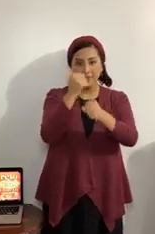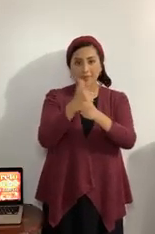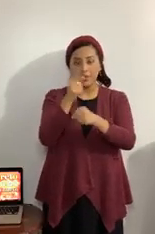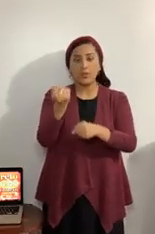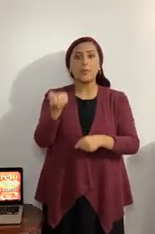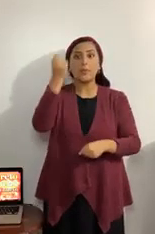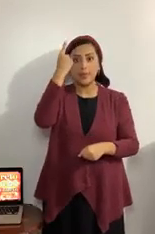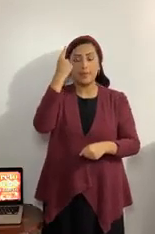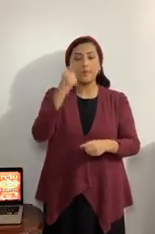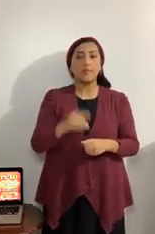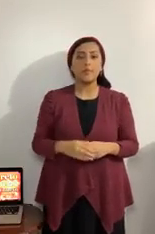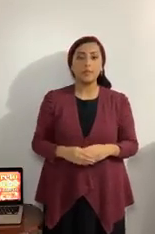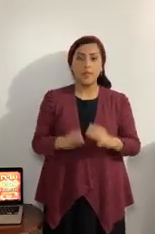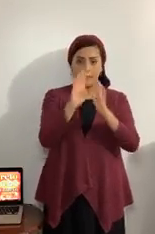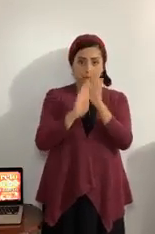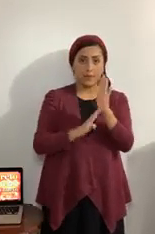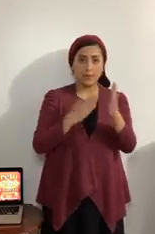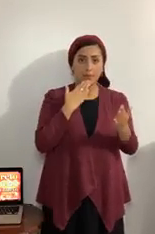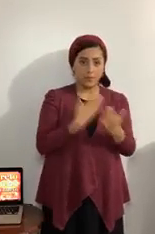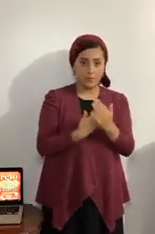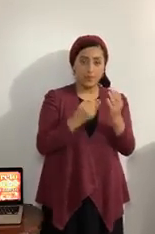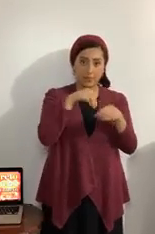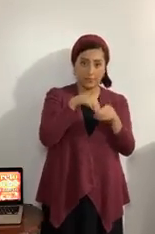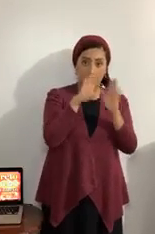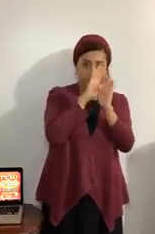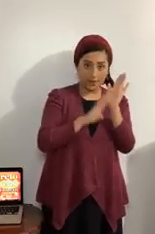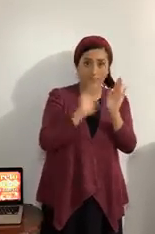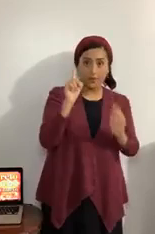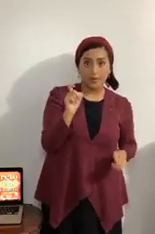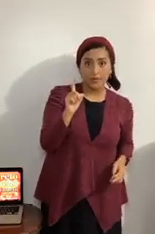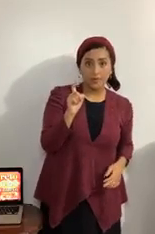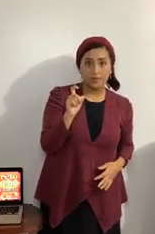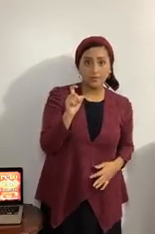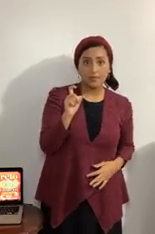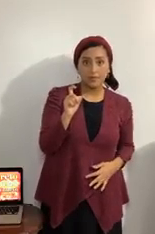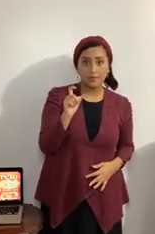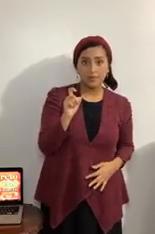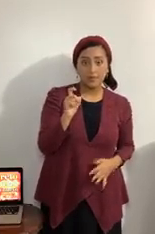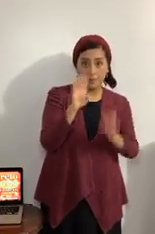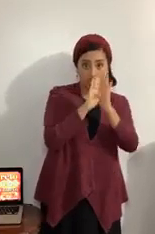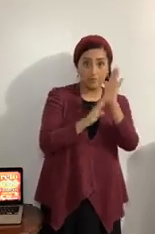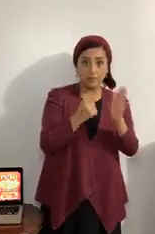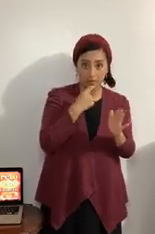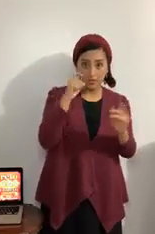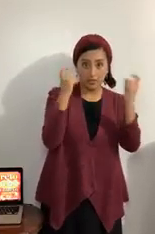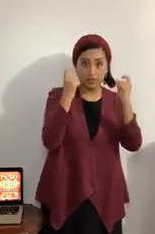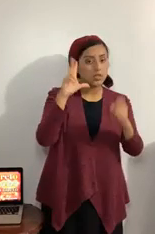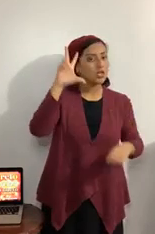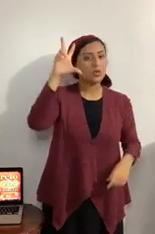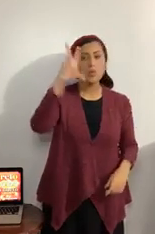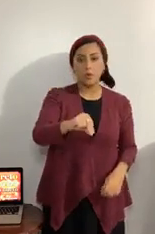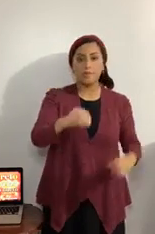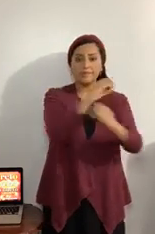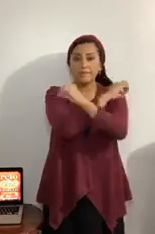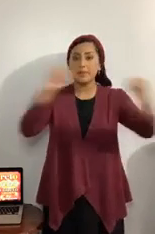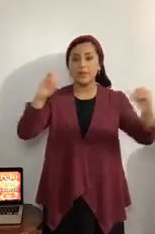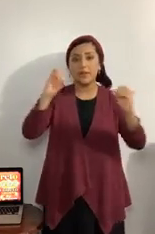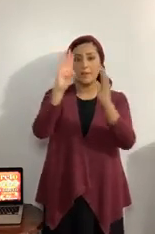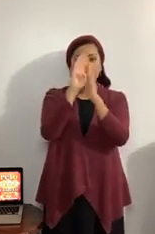favor. La Navidad es bíblico. ¿Lo manda la Biblia a celebrarla? Claro que no, no está.